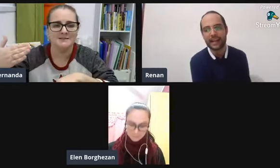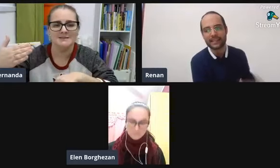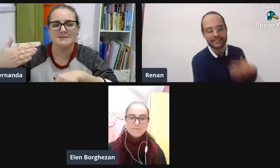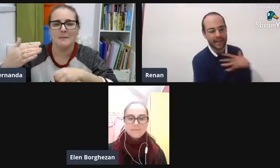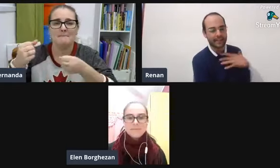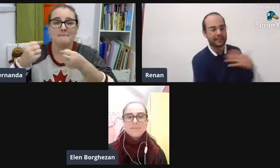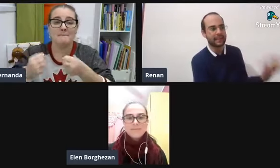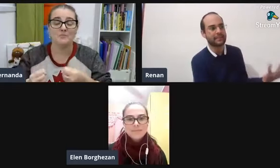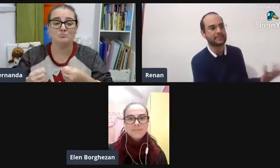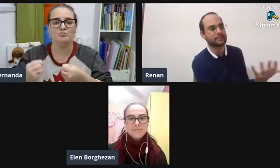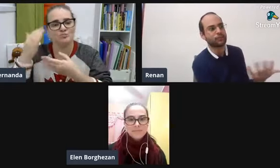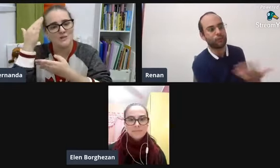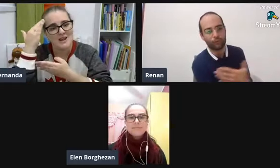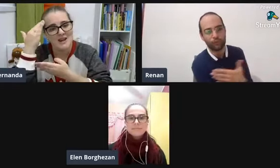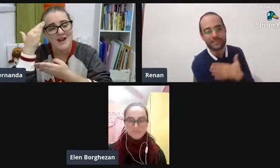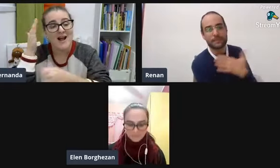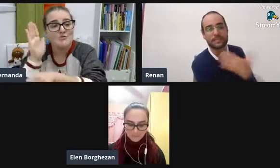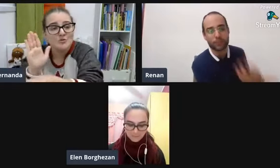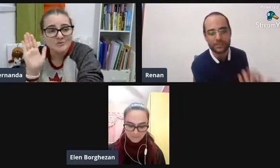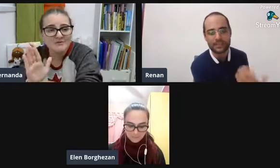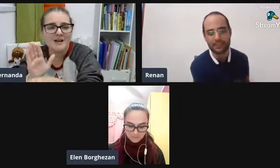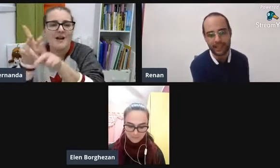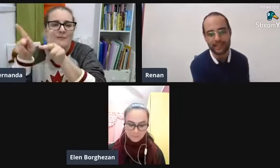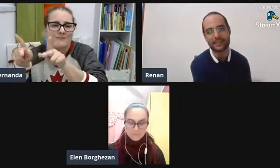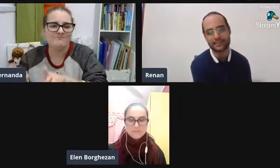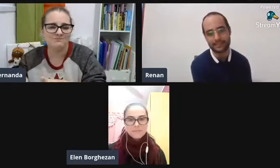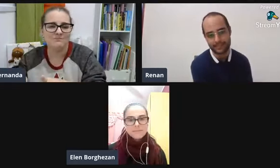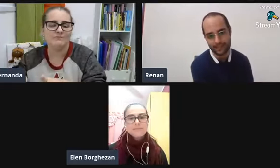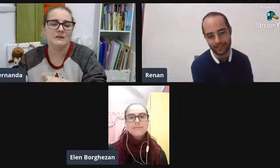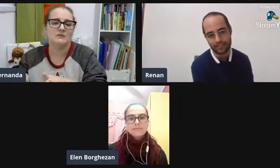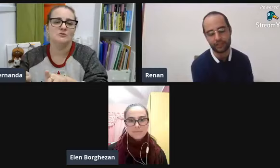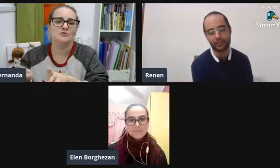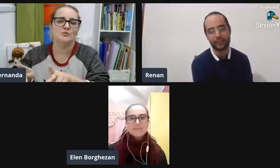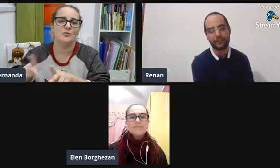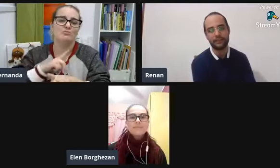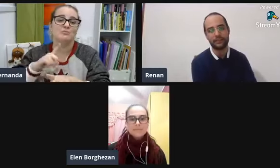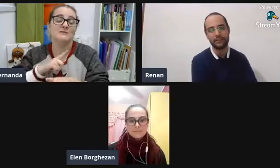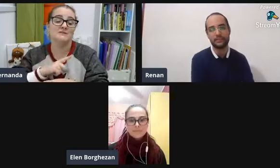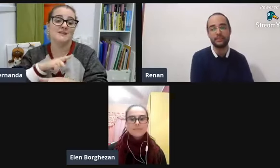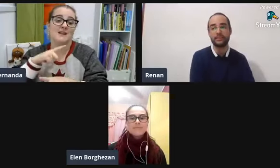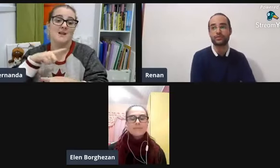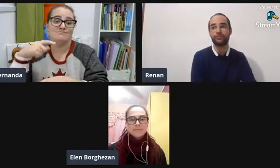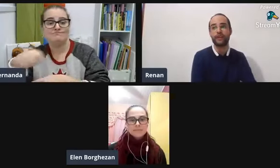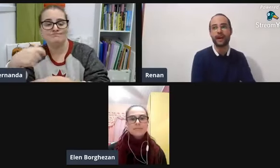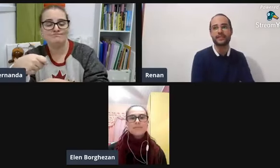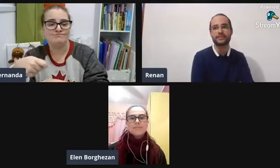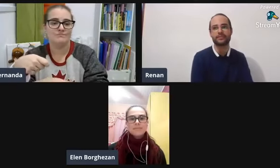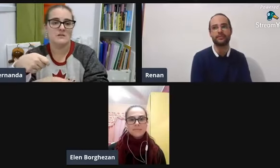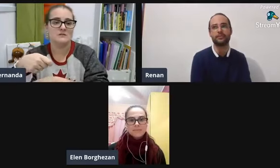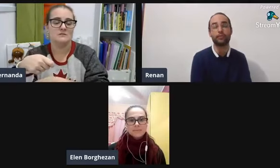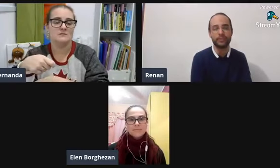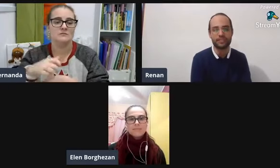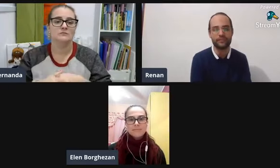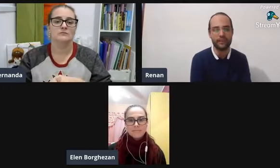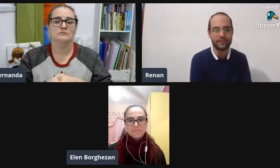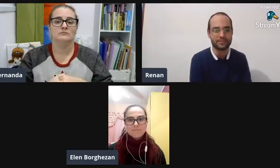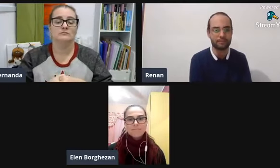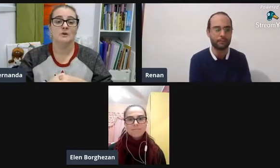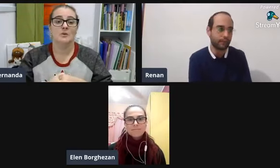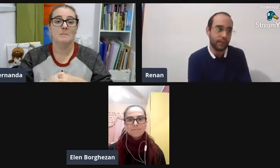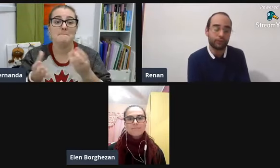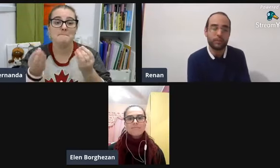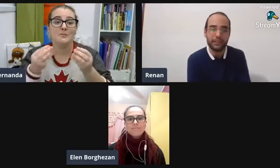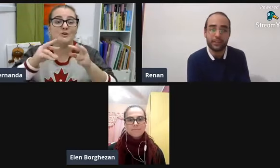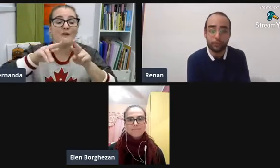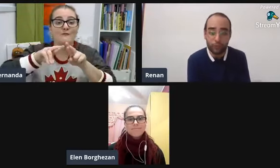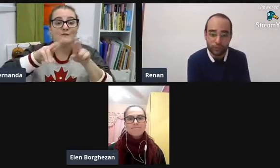se solidarizar, né, com as pessoas que têm essa necessidade. E isso faz muita